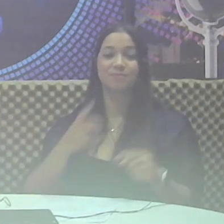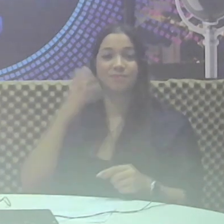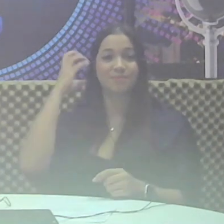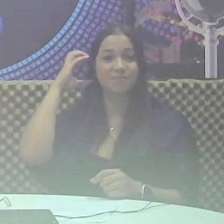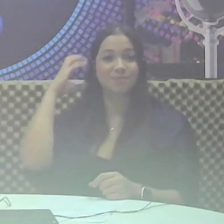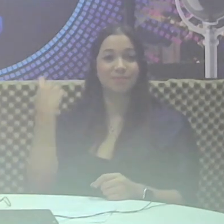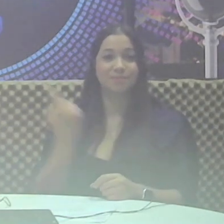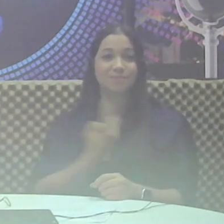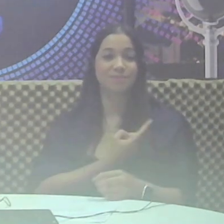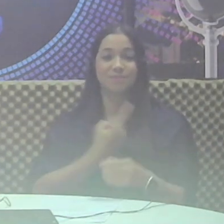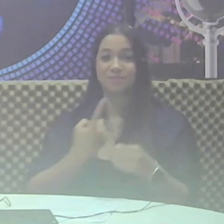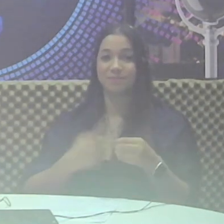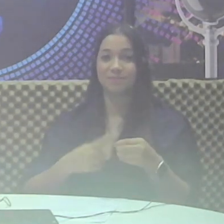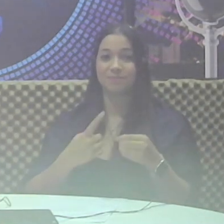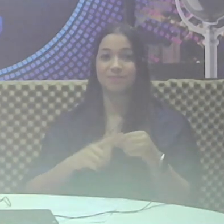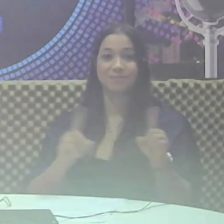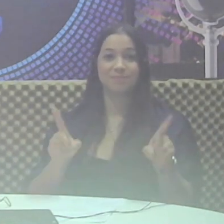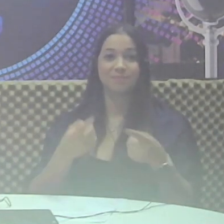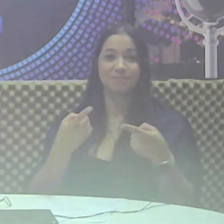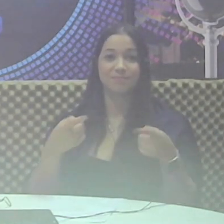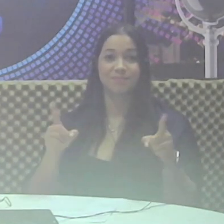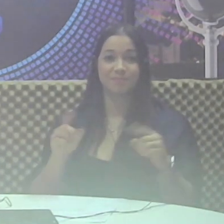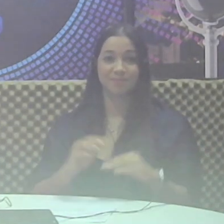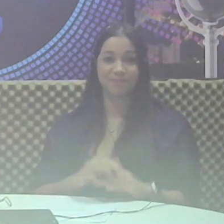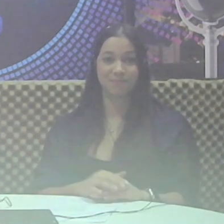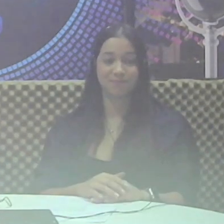Rádio Nossa Cidade.